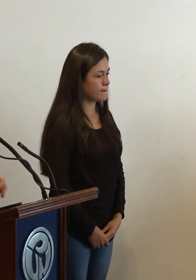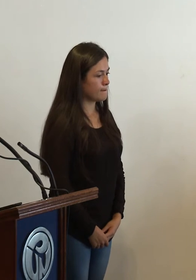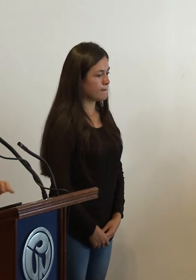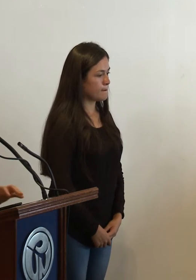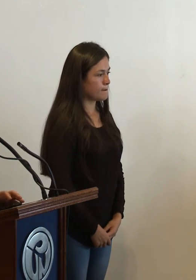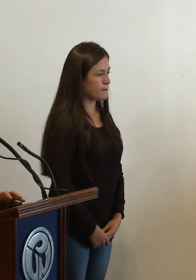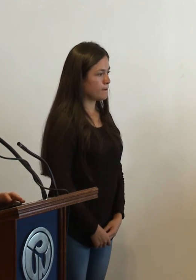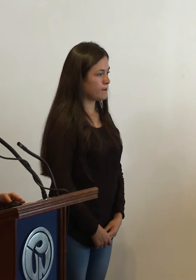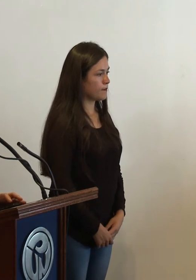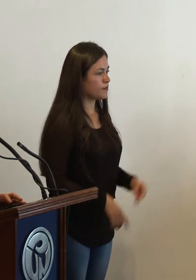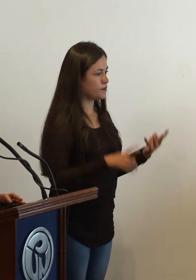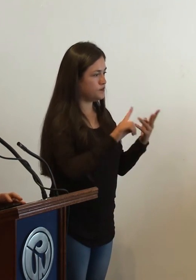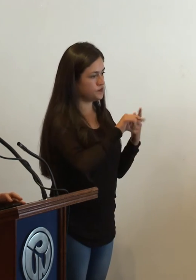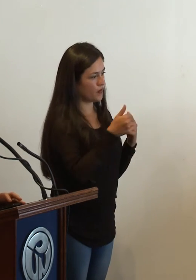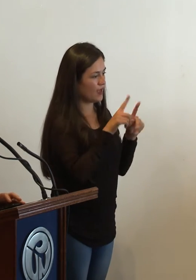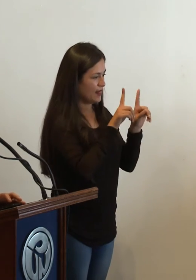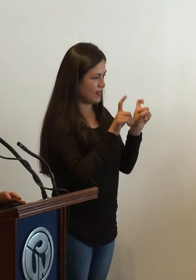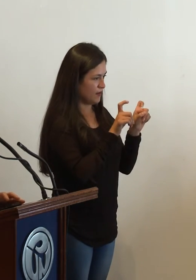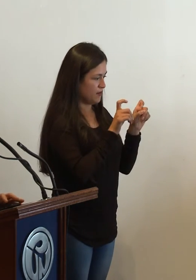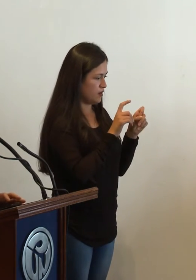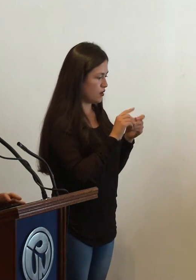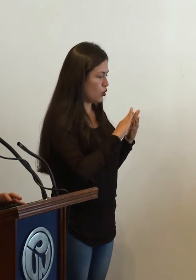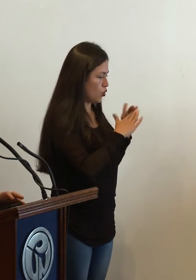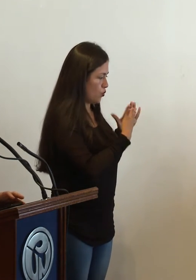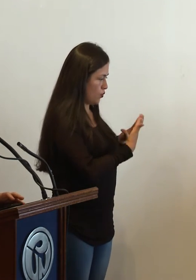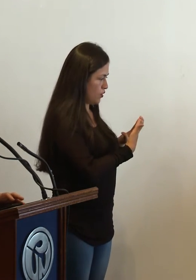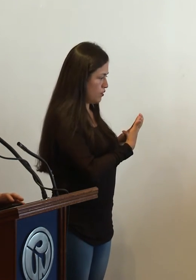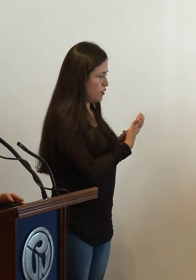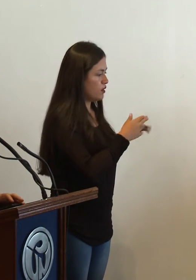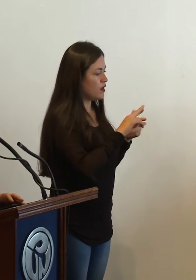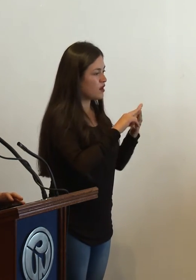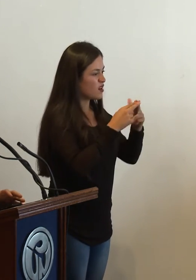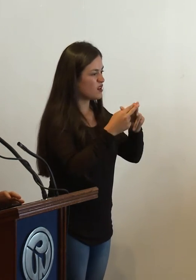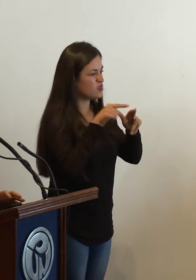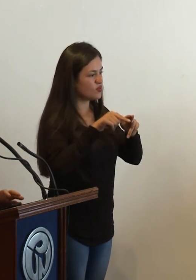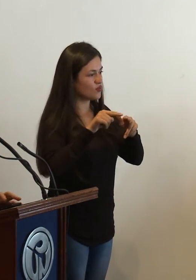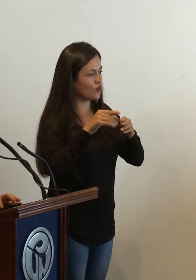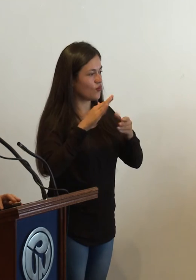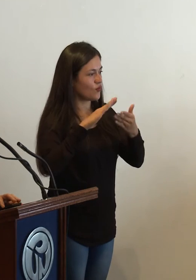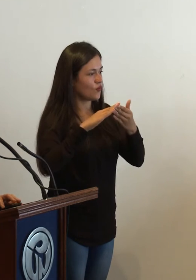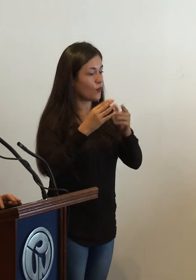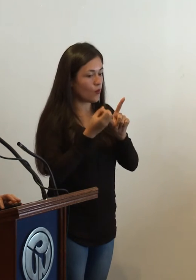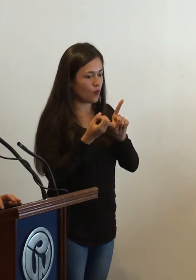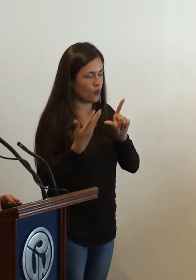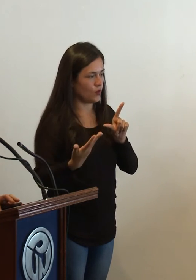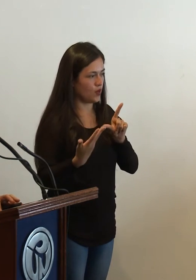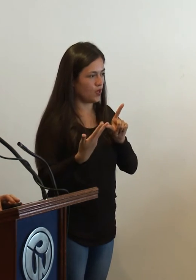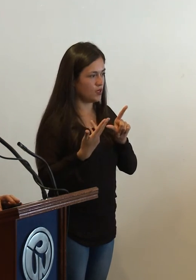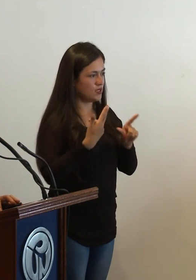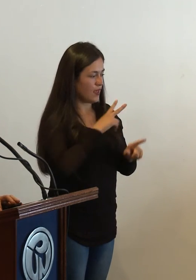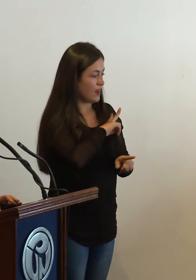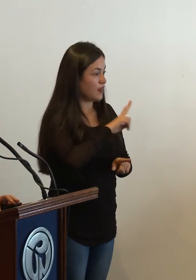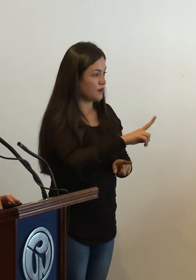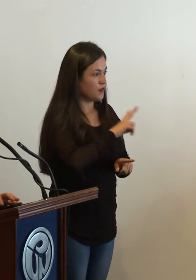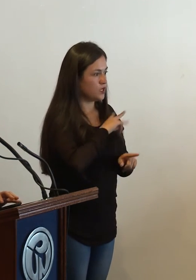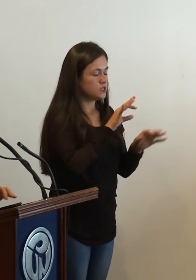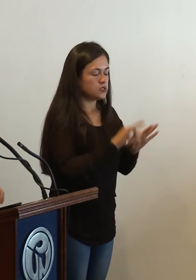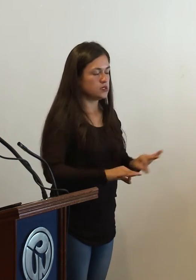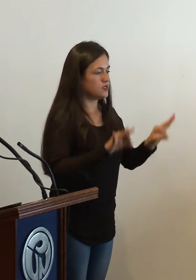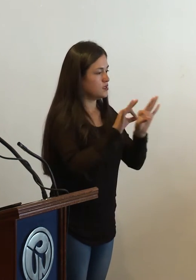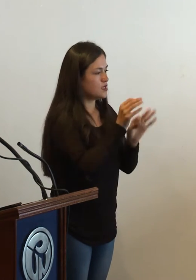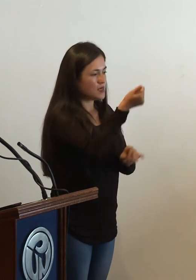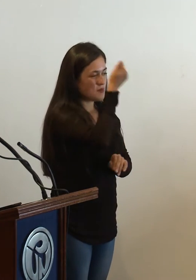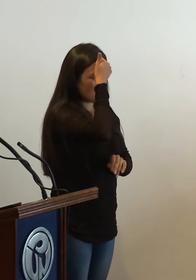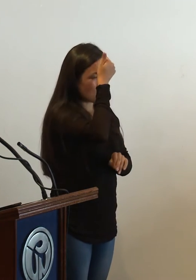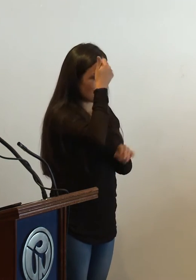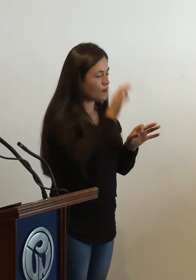de la relación entre educación comunitaria y educación popular para nosotros es la esencia, digamos, como